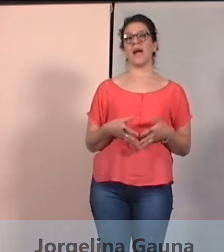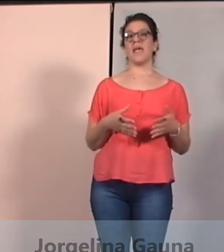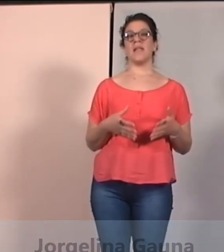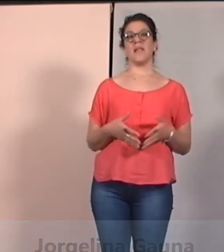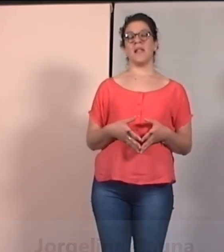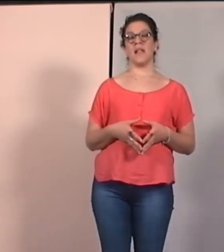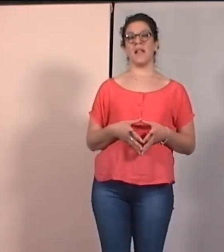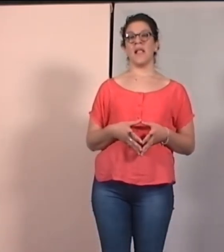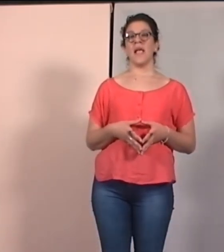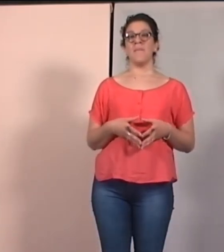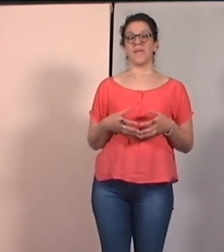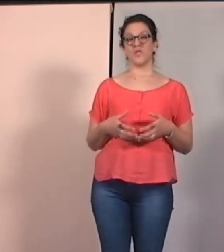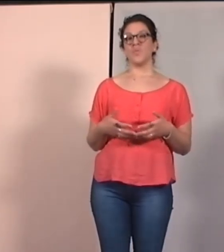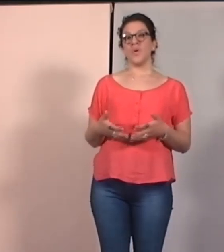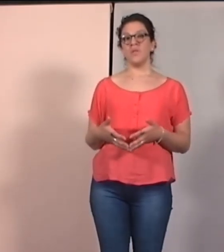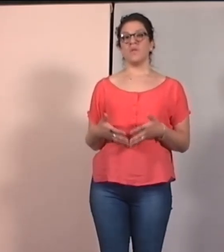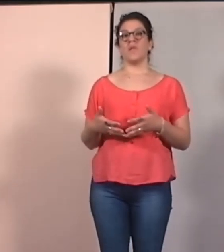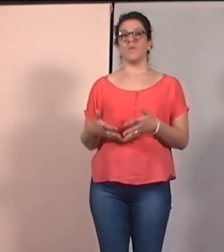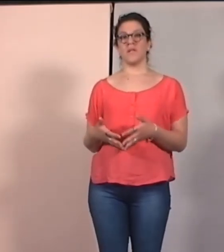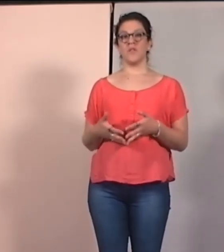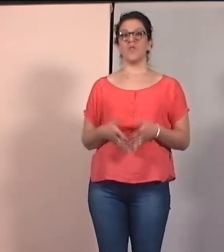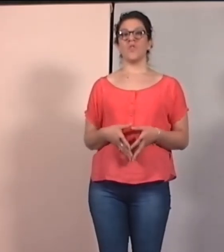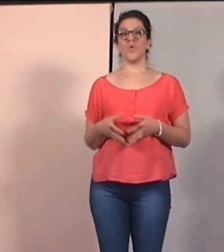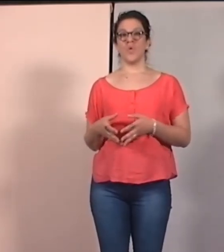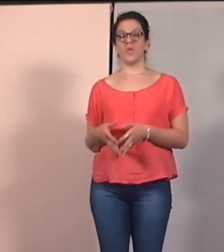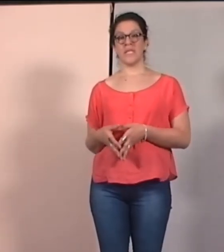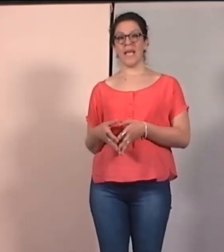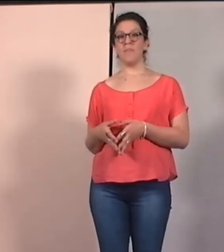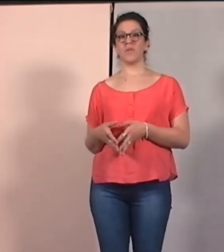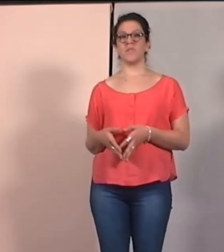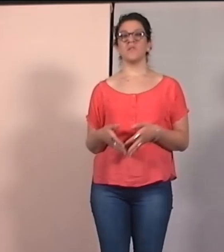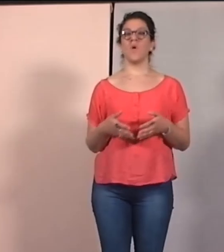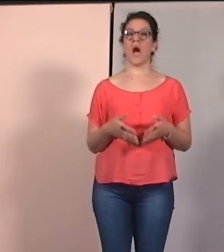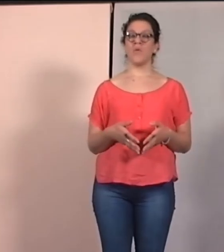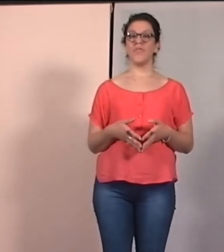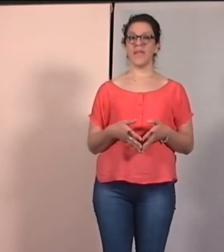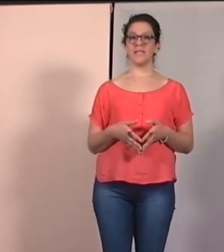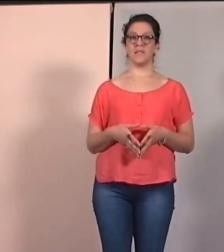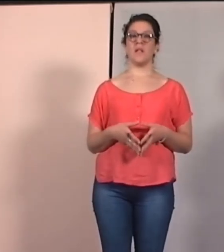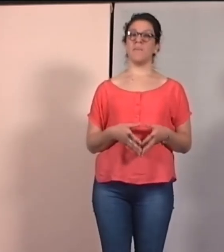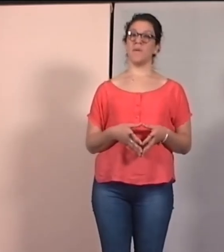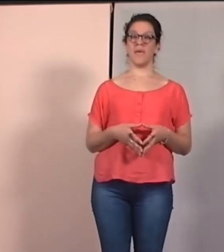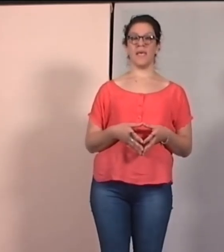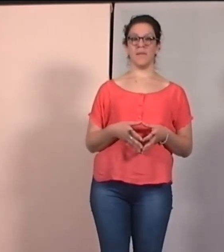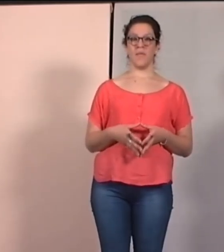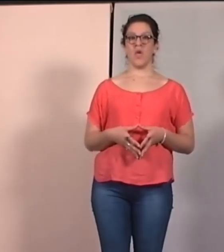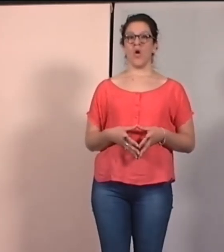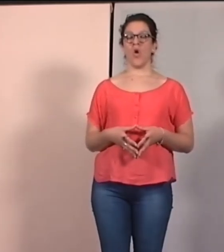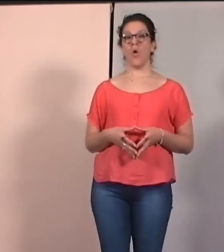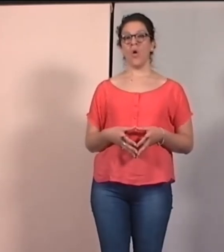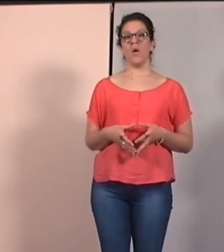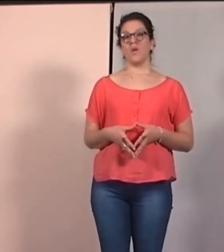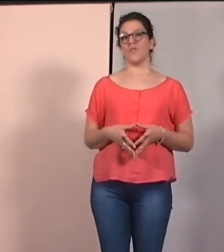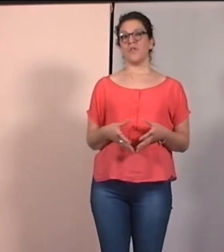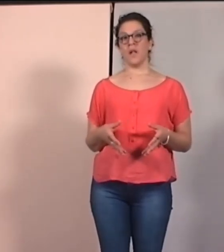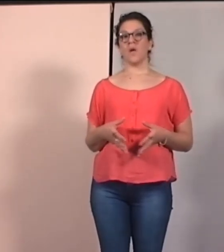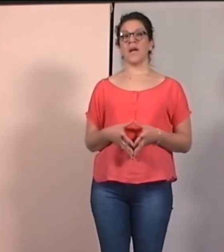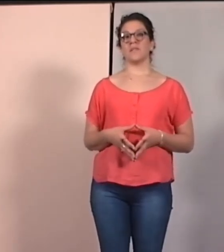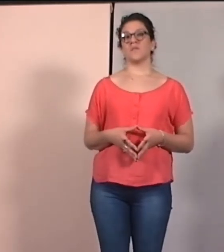en el presupuesto de educación De un 6% a un 3% del PBI O, otro de los casos,